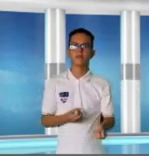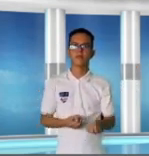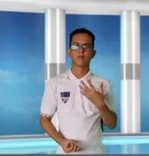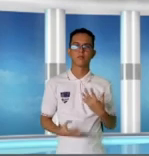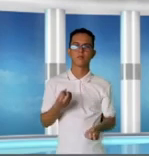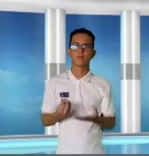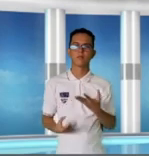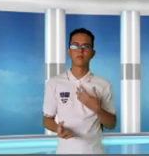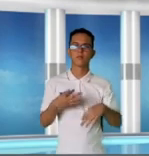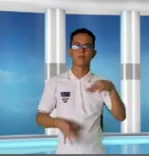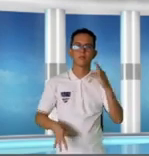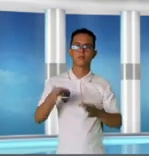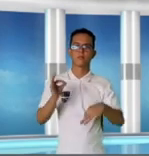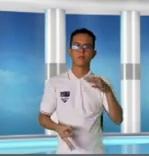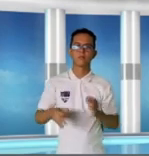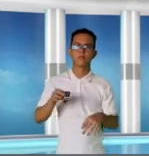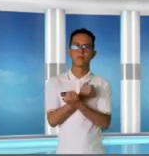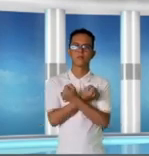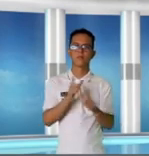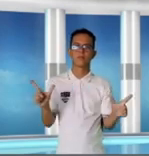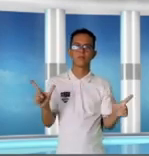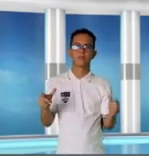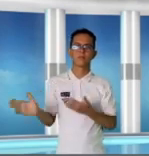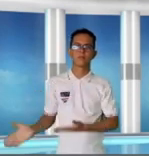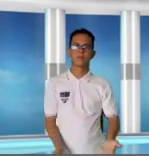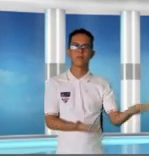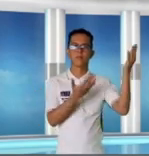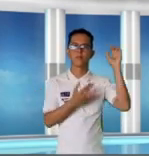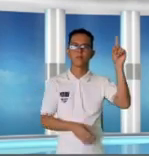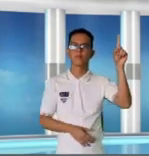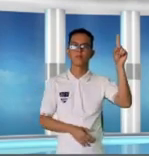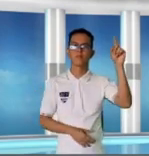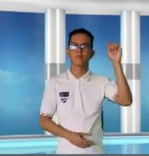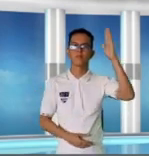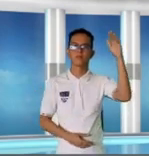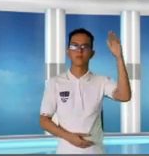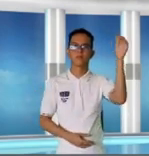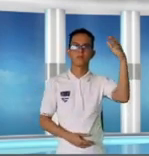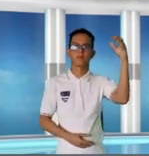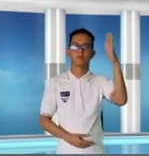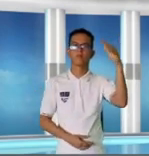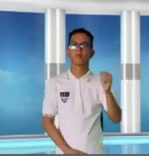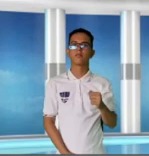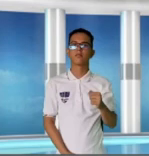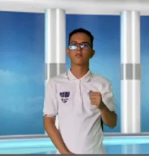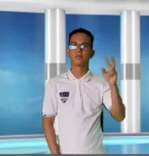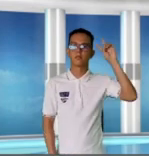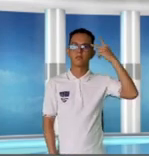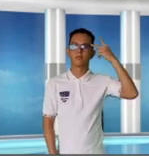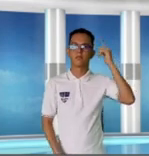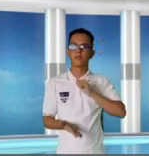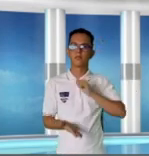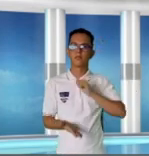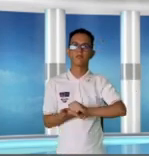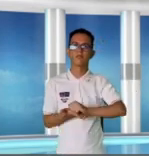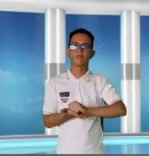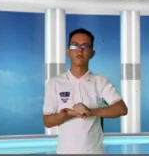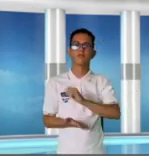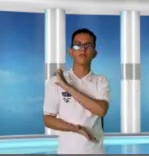lleven hacia Dios. Bandera de la patria, símbolo sagrado del Salvador, te saluda al reverente a las